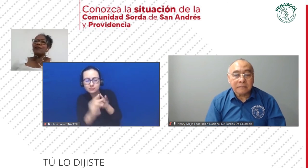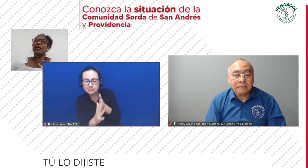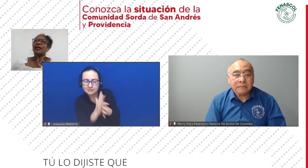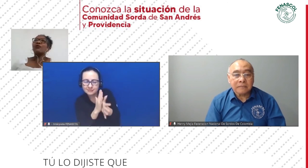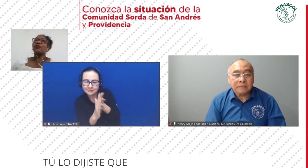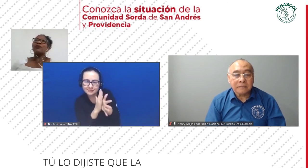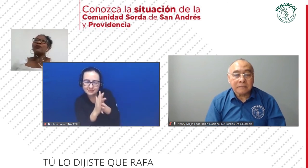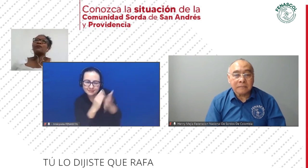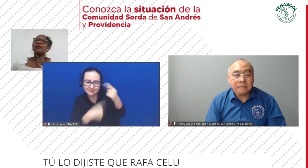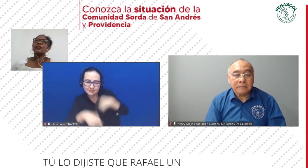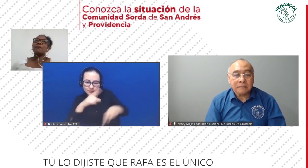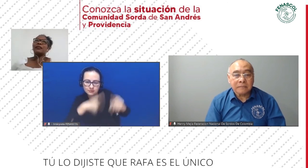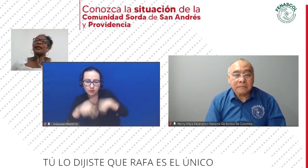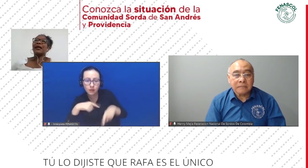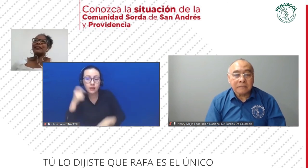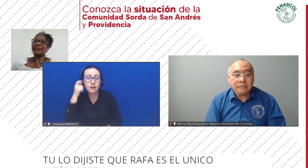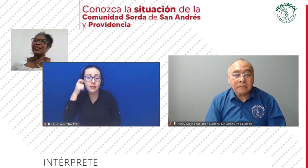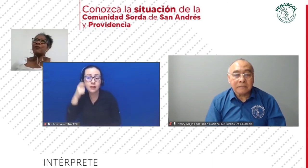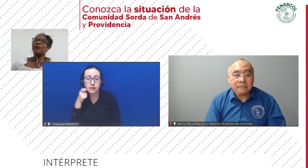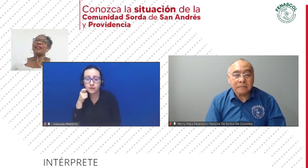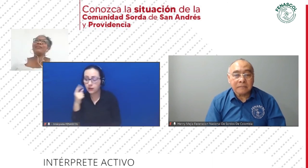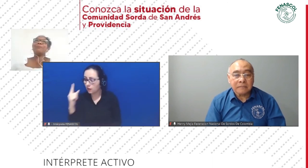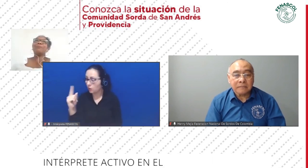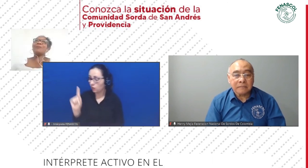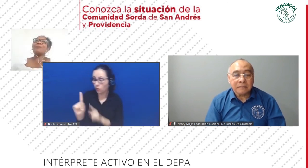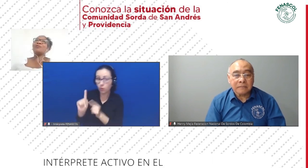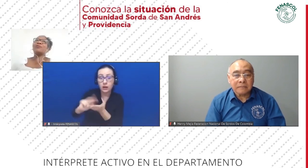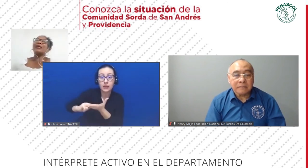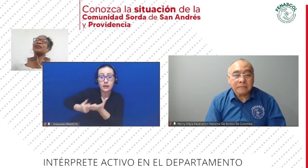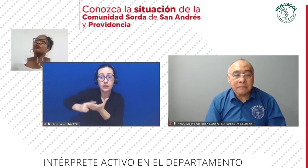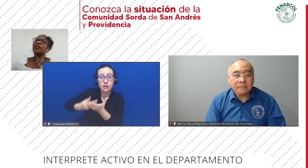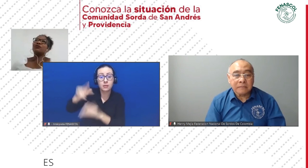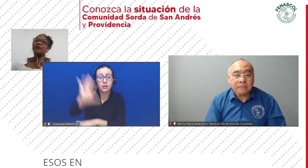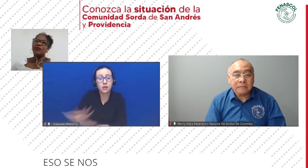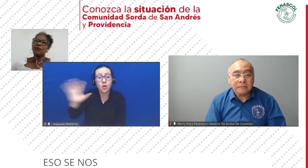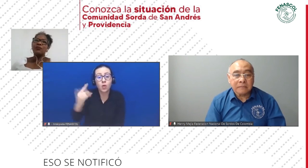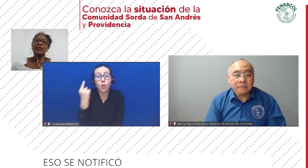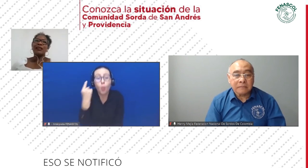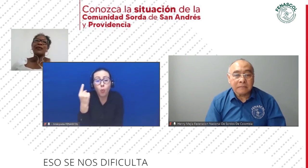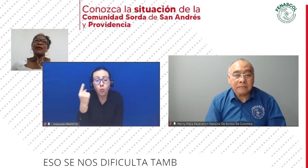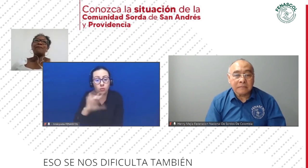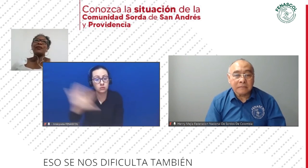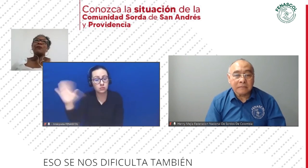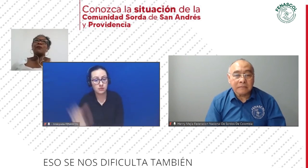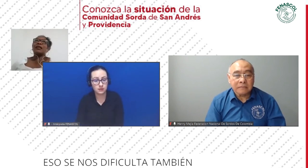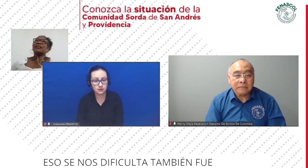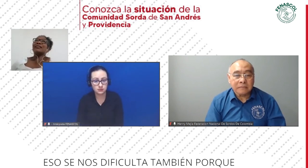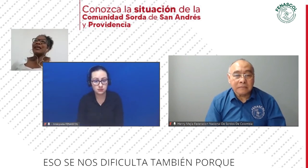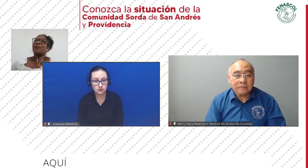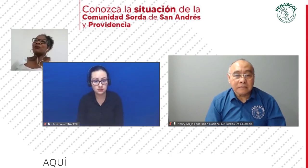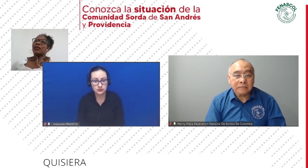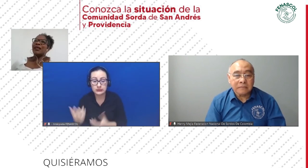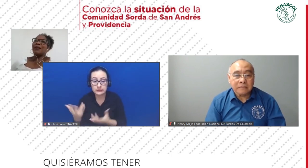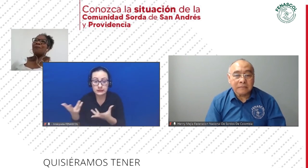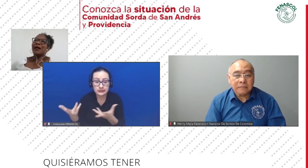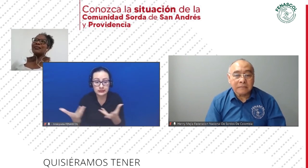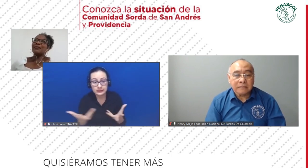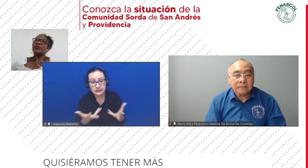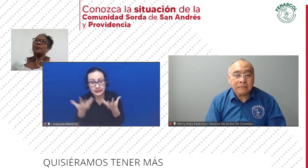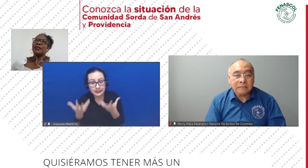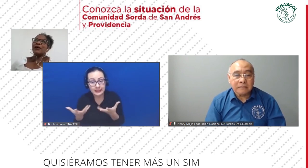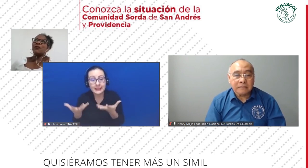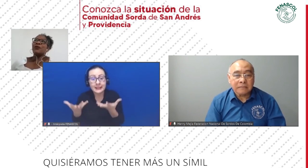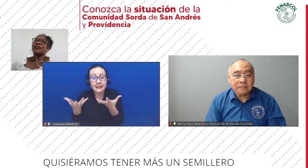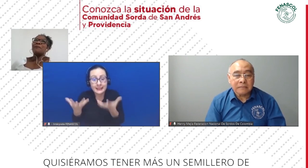que rafa es el único intérprete activo en el departamento eso se nos dificulta también porque quisiéramos tener más